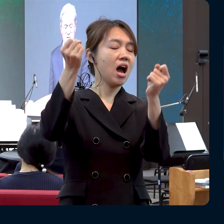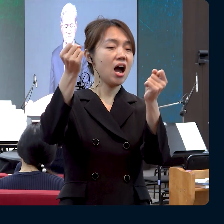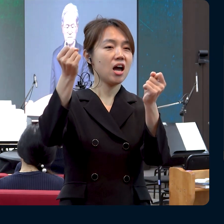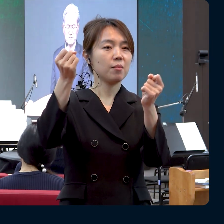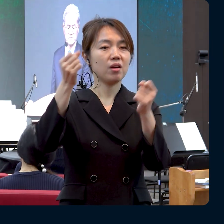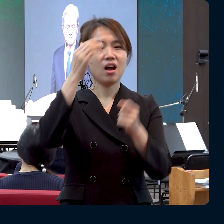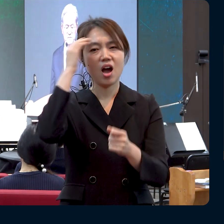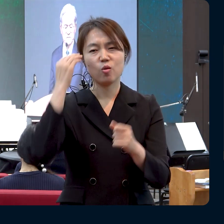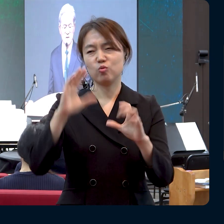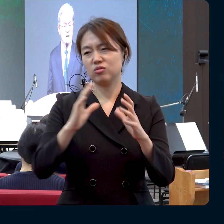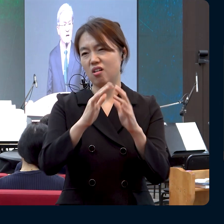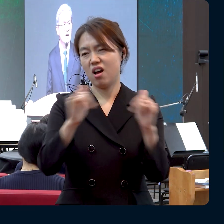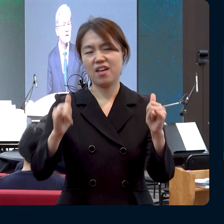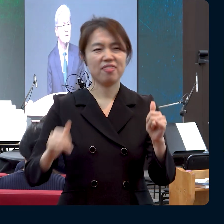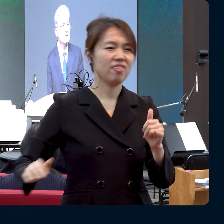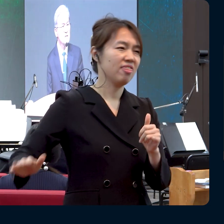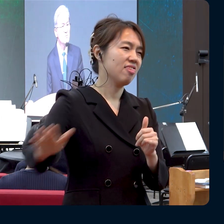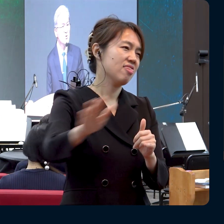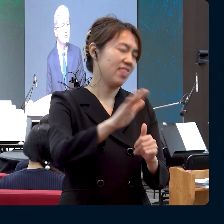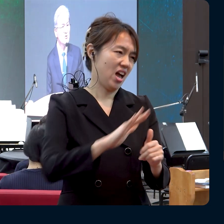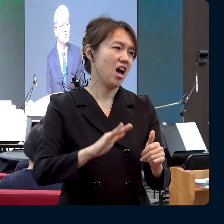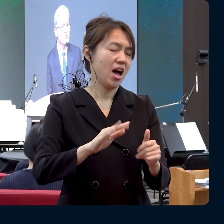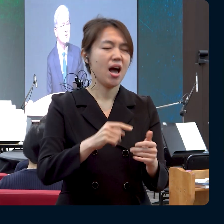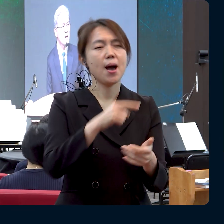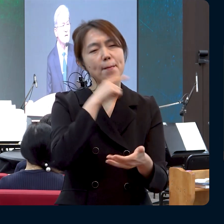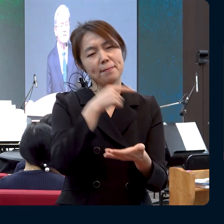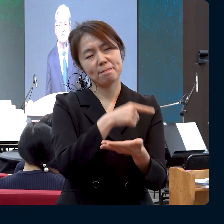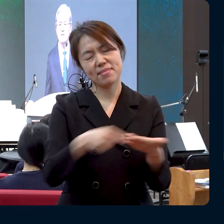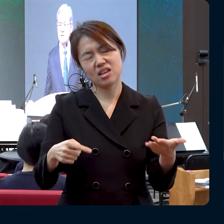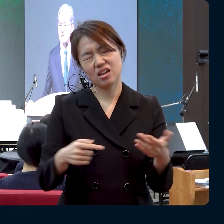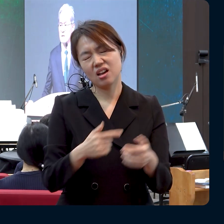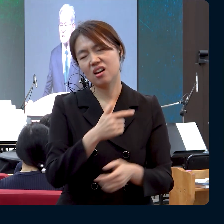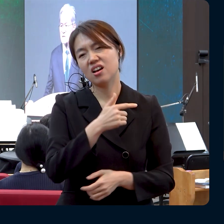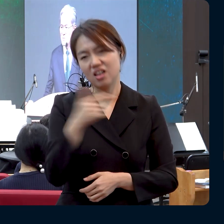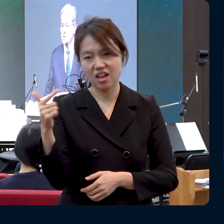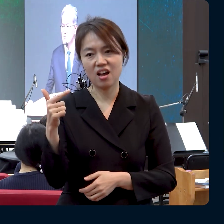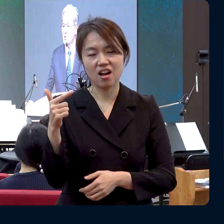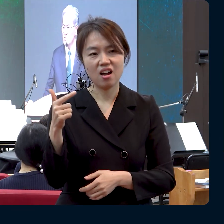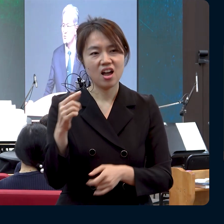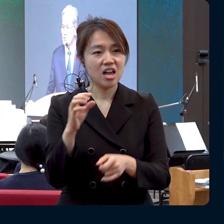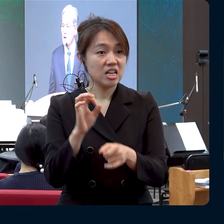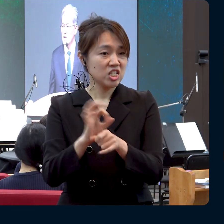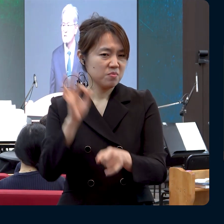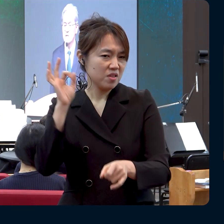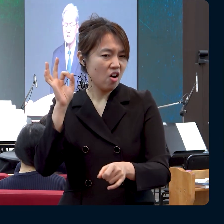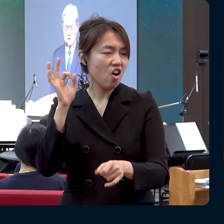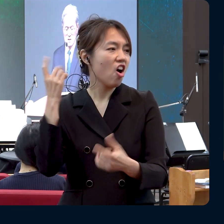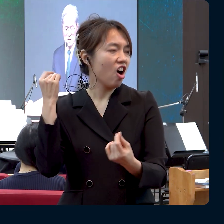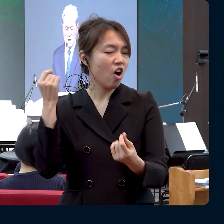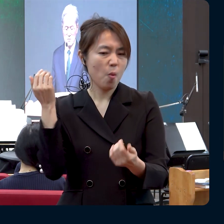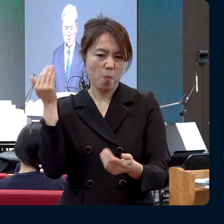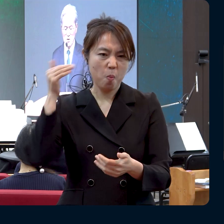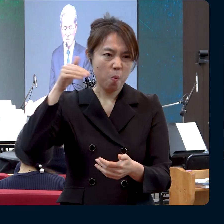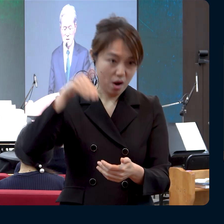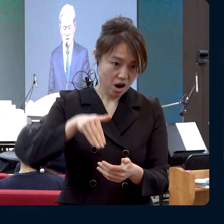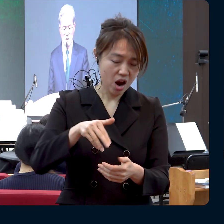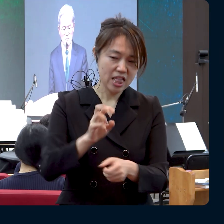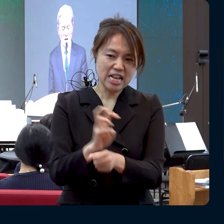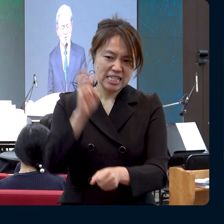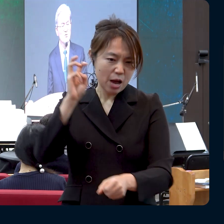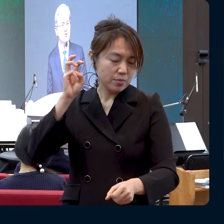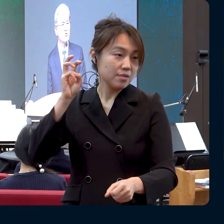것이다. 이 나라가 10년 뒤로 후퇴할지 30년 뒤로 후퇴할지 아니면